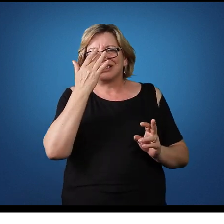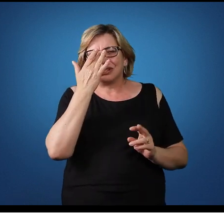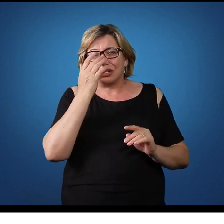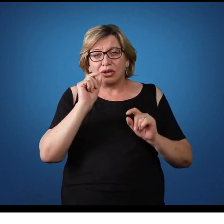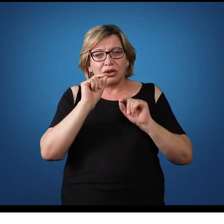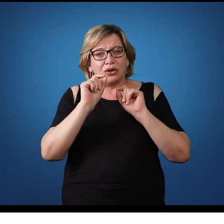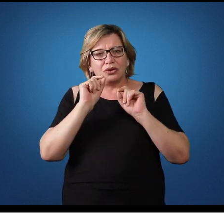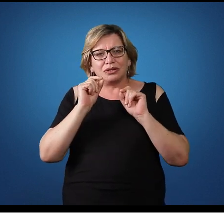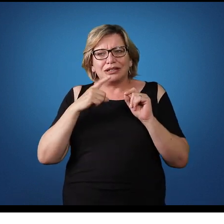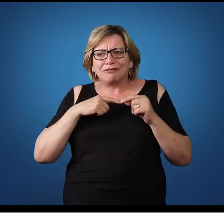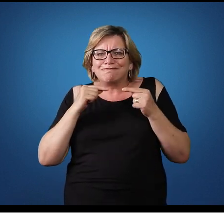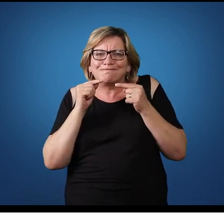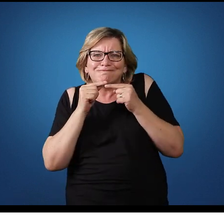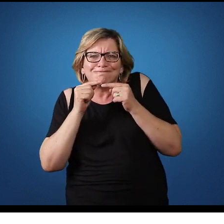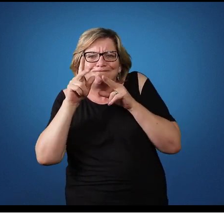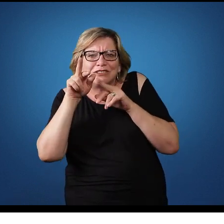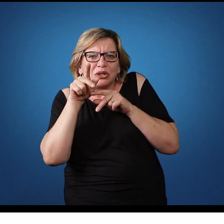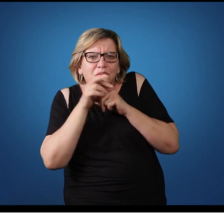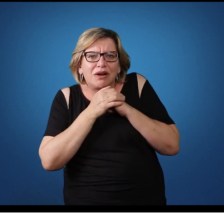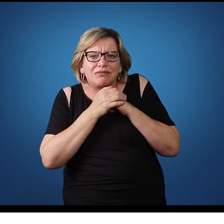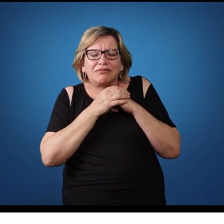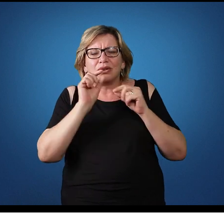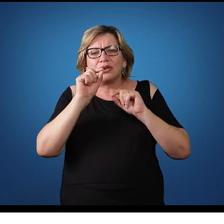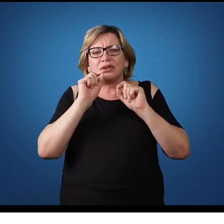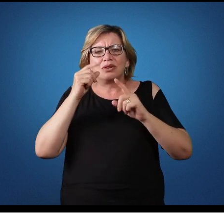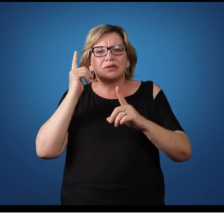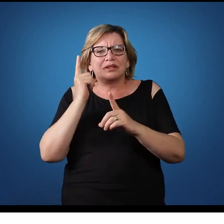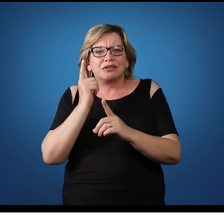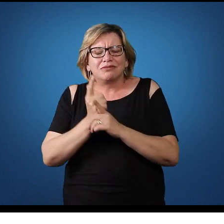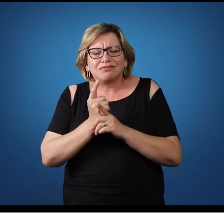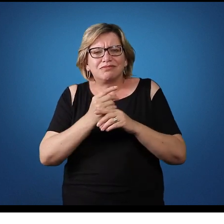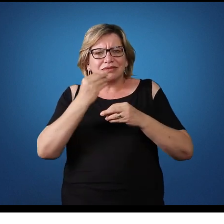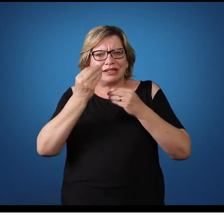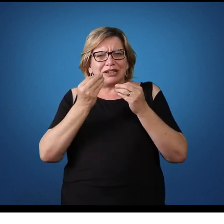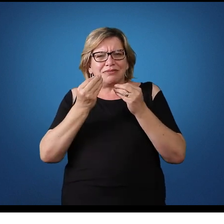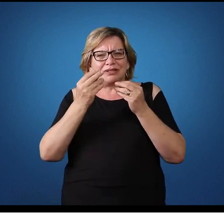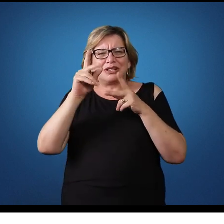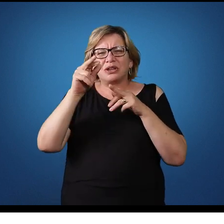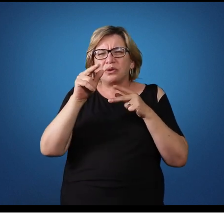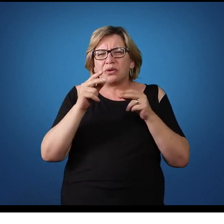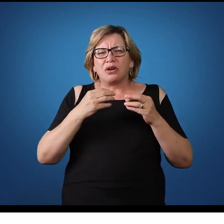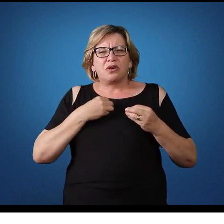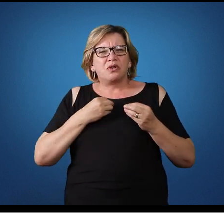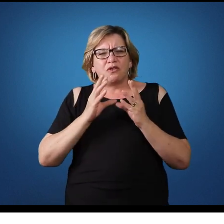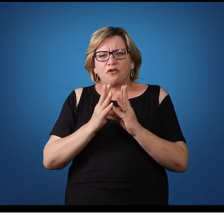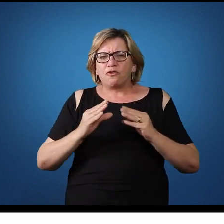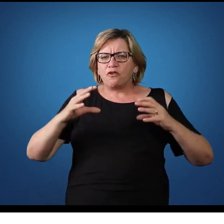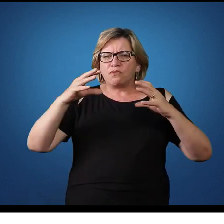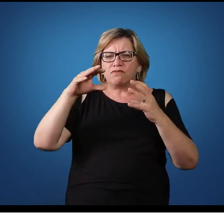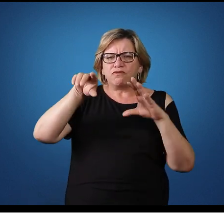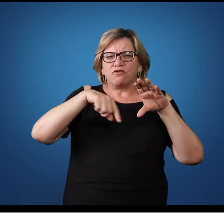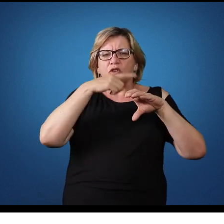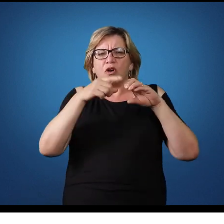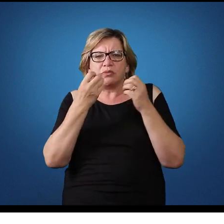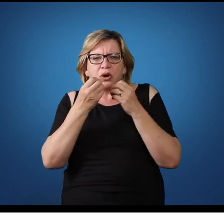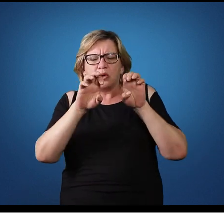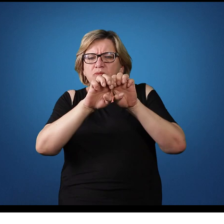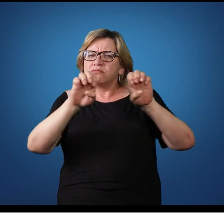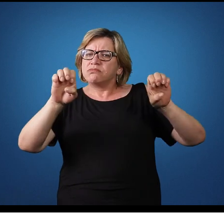que é que há de comum entre elas? Onde é que nós encontramos o mesmo tipo de unidade, de forma ou de